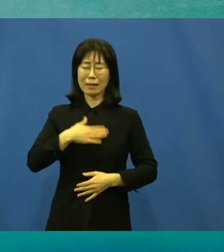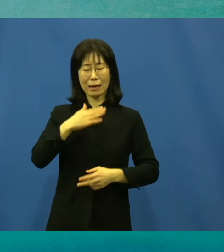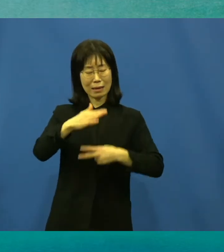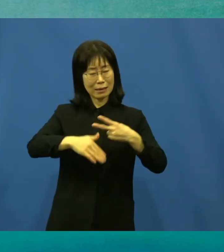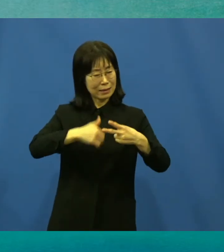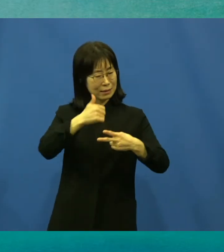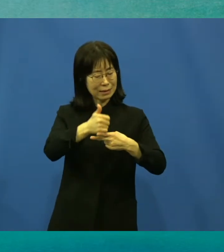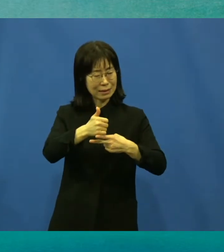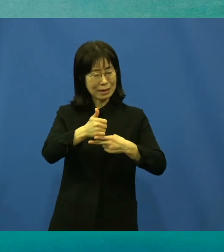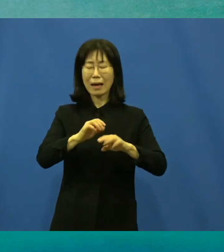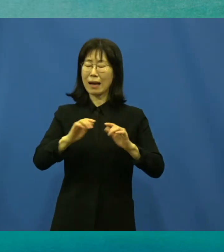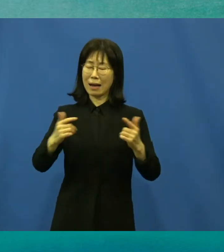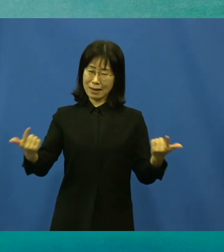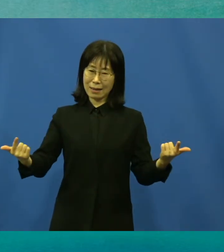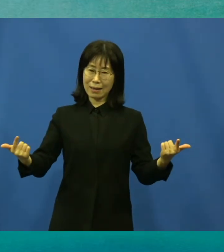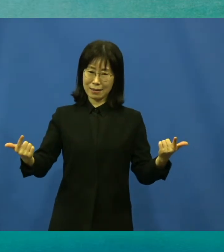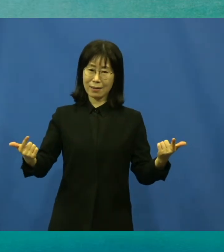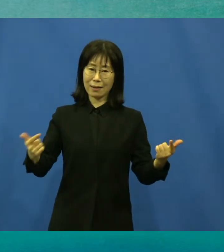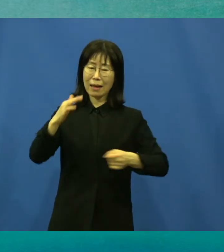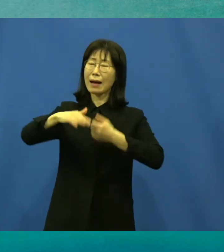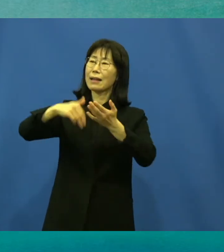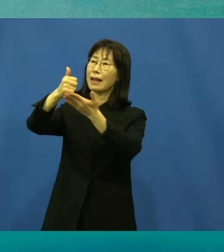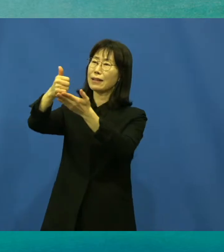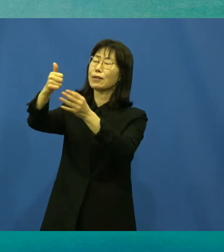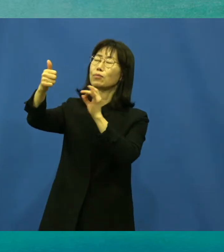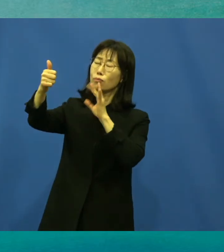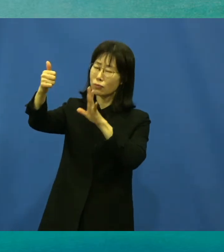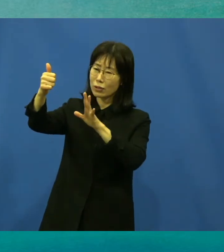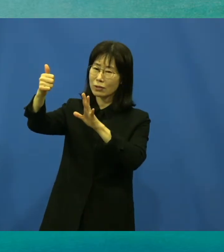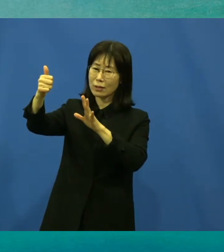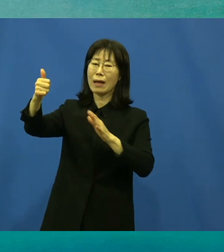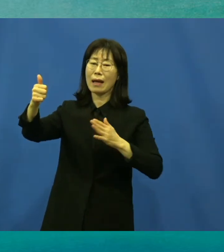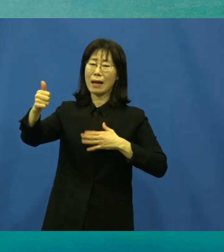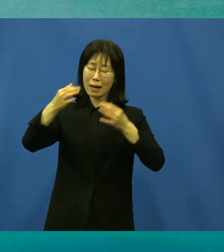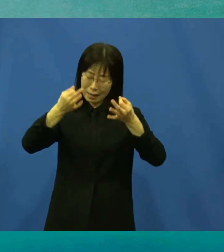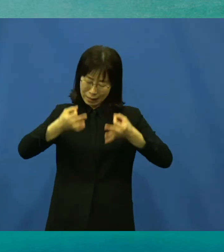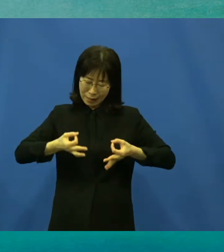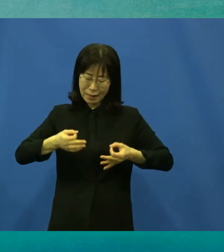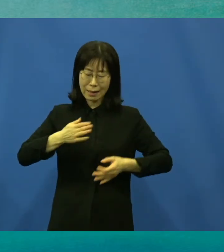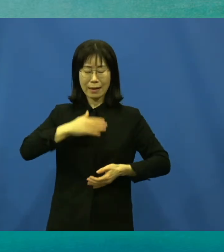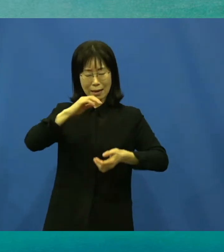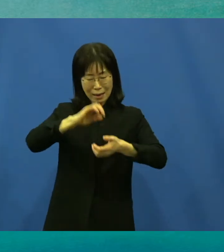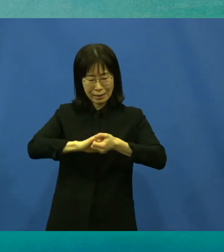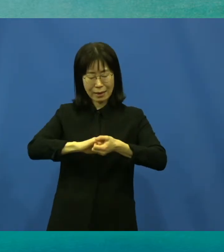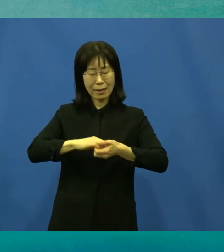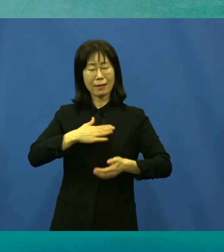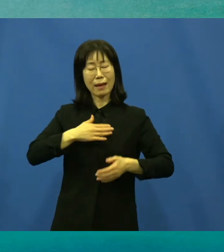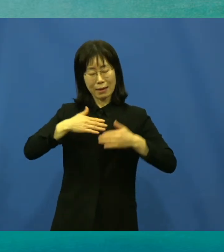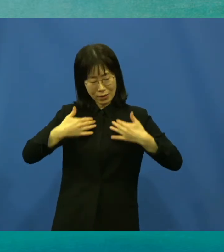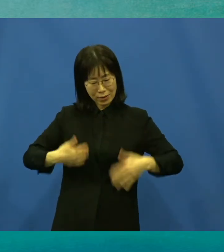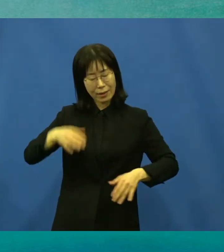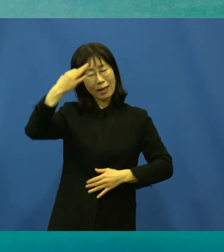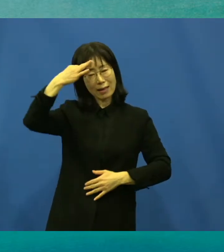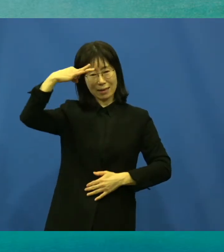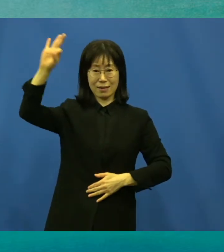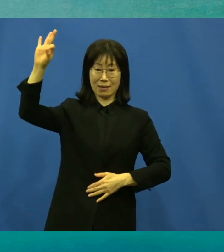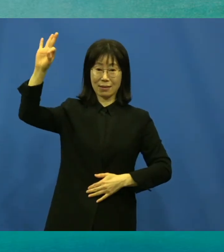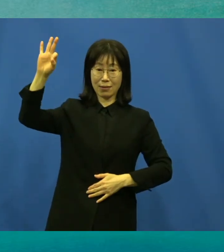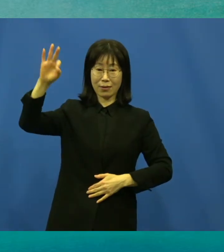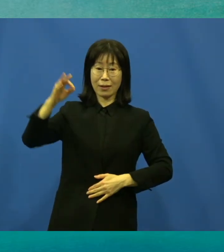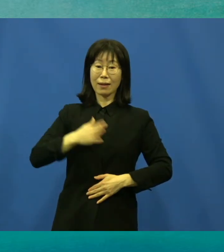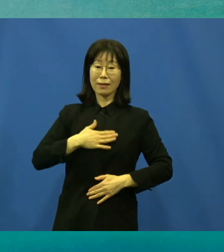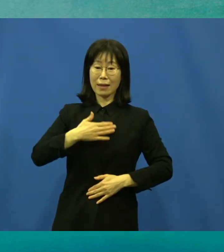어설픈 시도를 멈춰야 합니다. 자기 한계를 인정해야 합니다. 그래서 내가 나를 바로 안다는